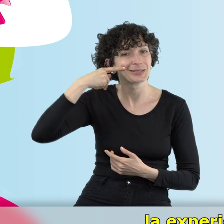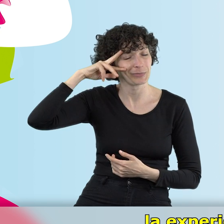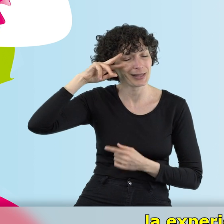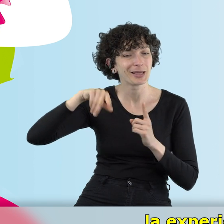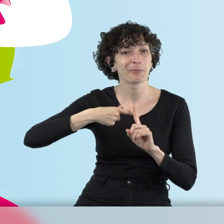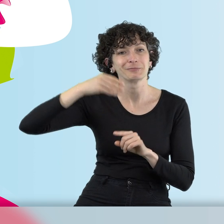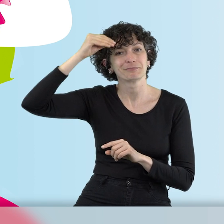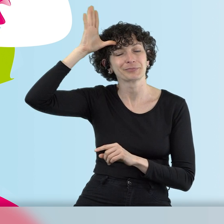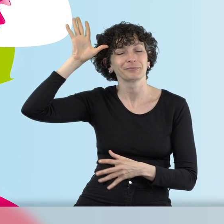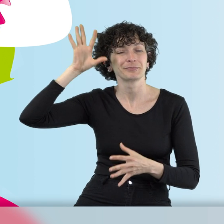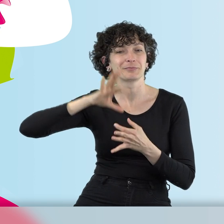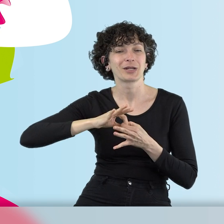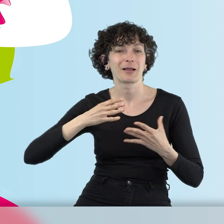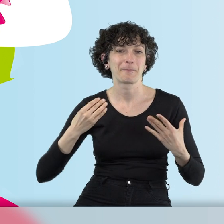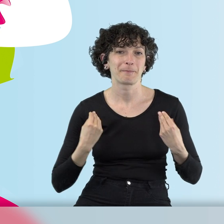sabiduría de la vida.